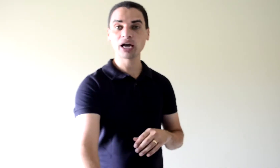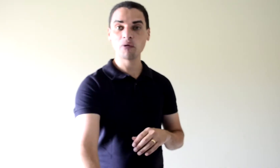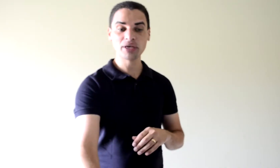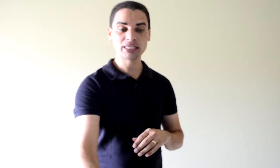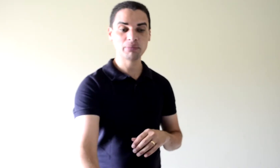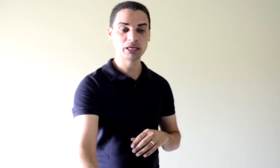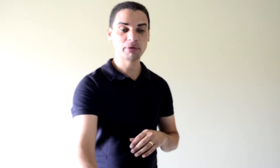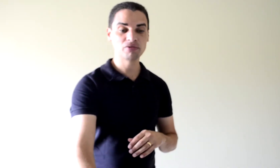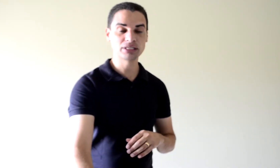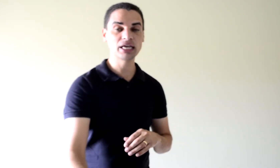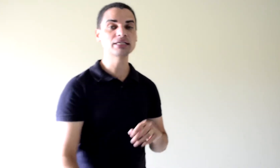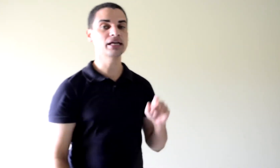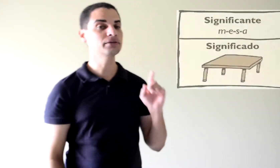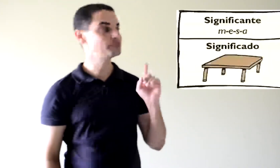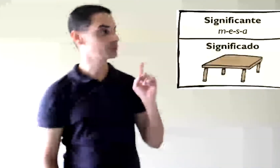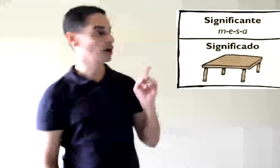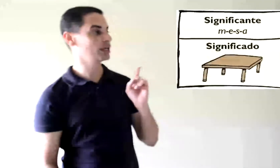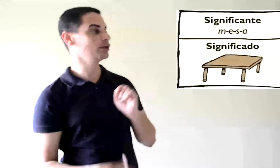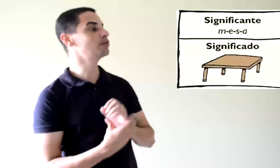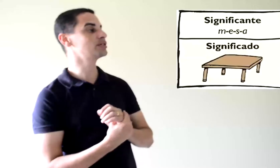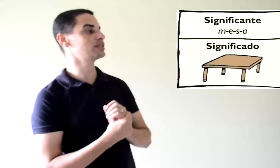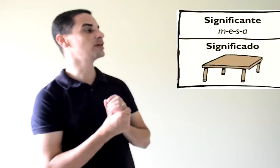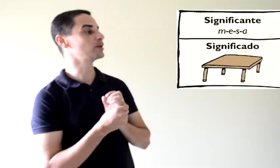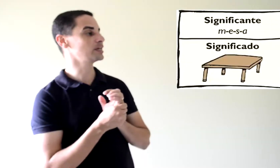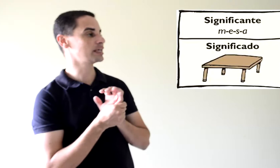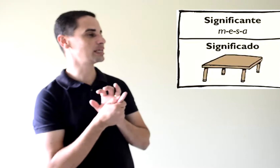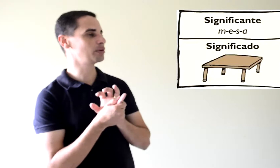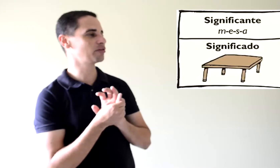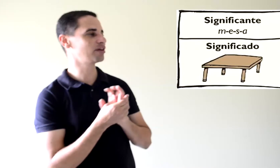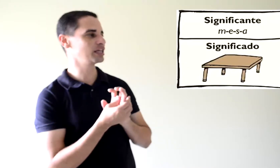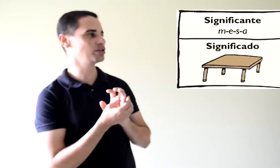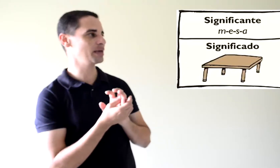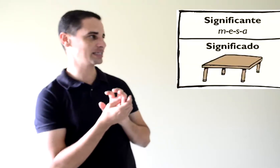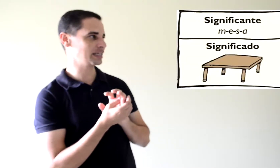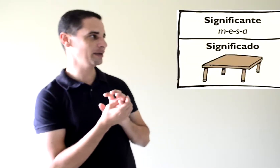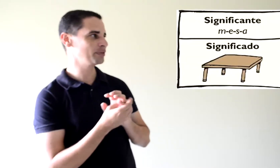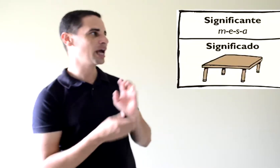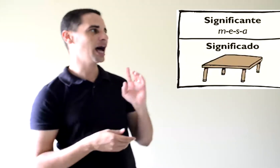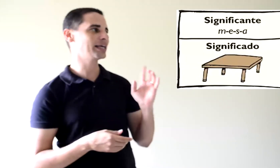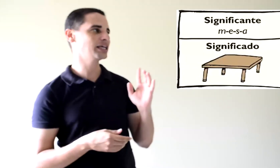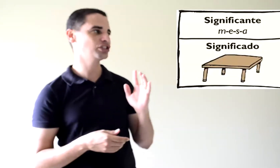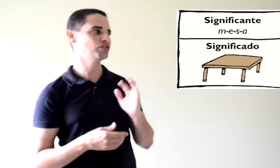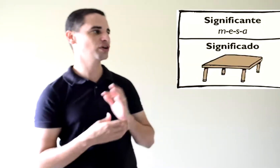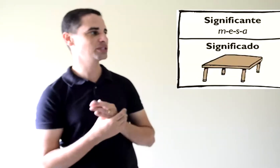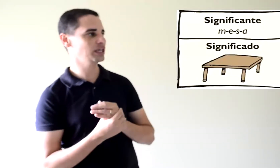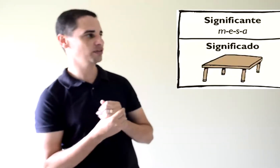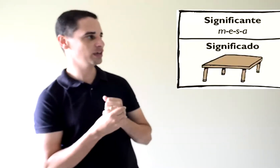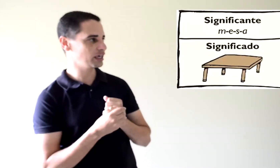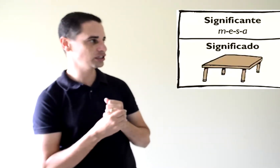um exemplo aqui para vocês, né? Olha aqui para vocês verem esse exemplo que eu falei de mesa, né? Aqui a gente vê o significante